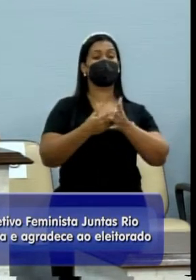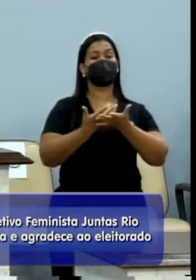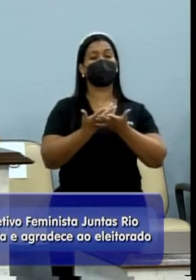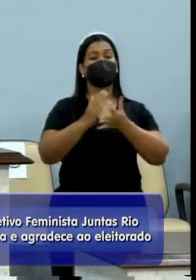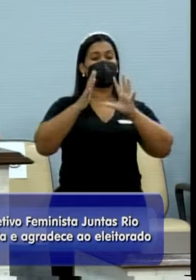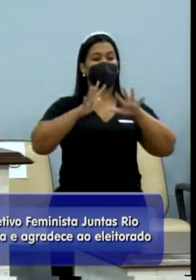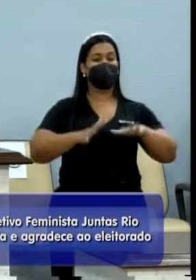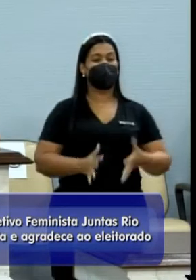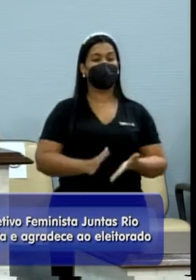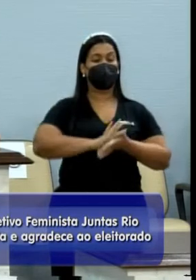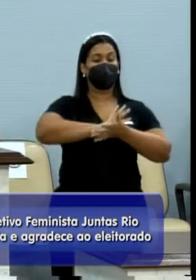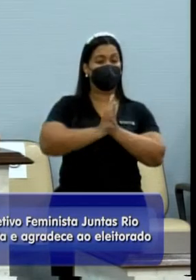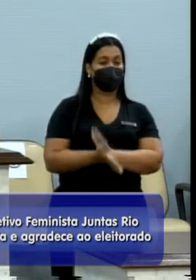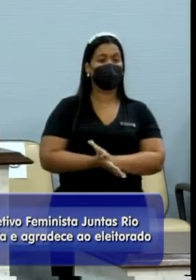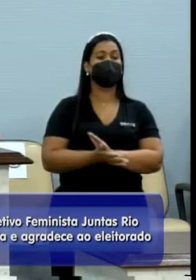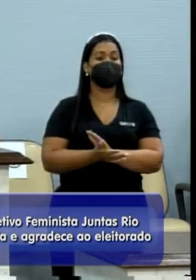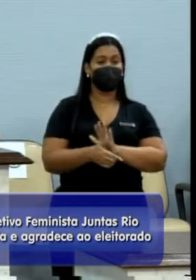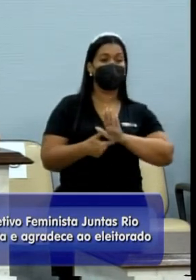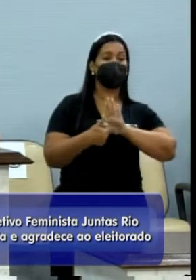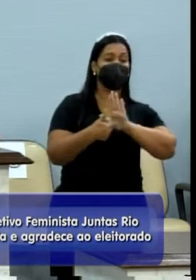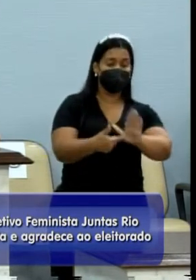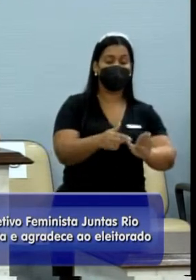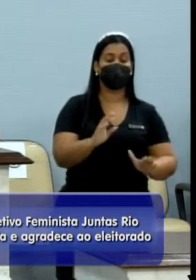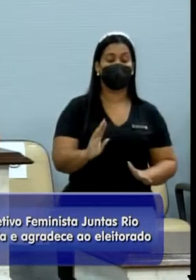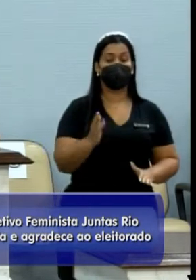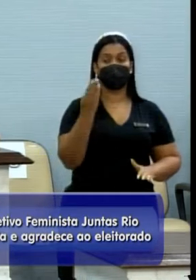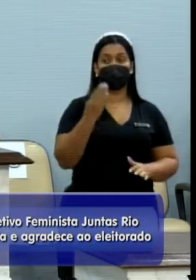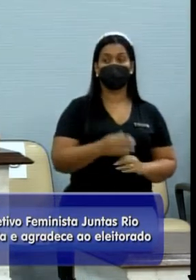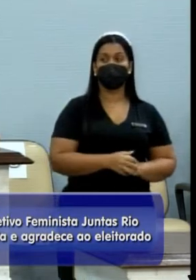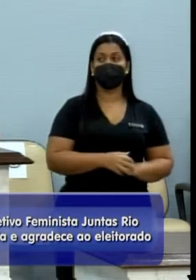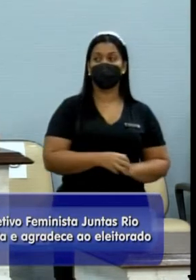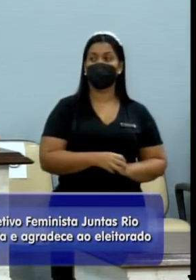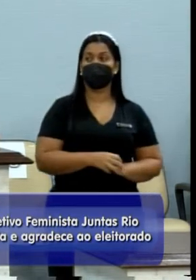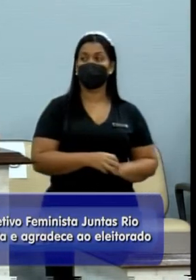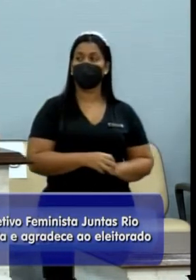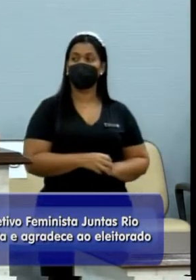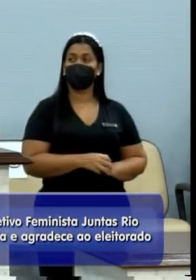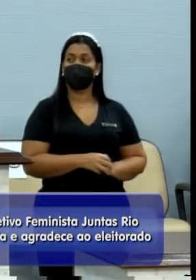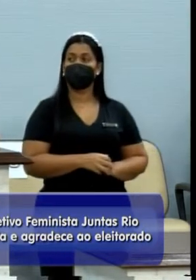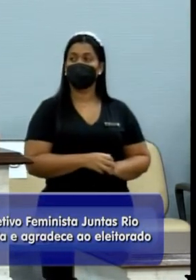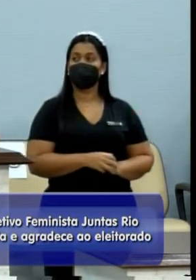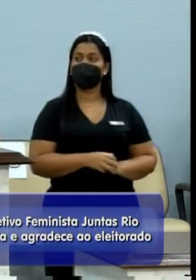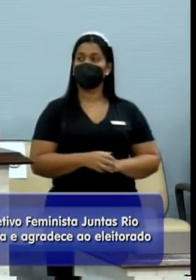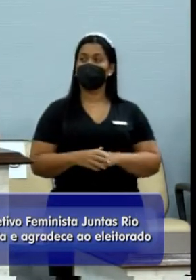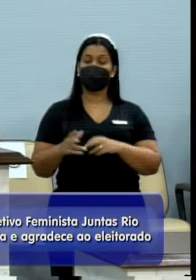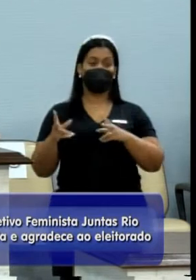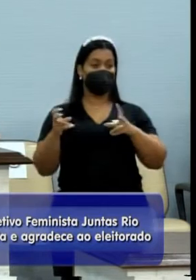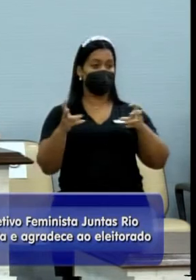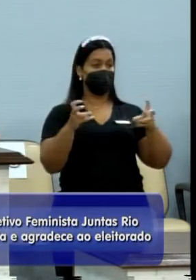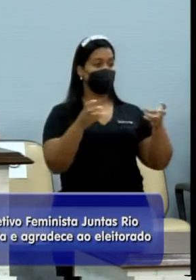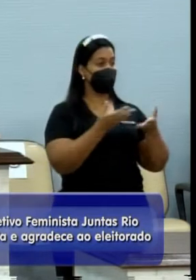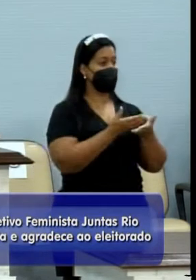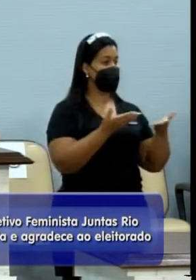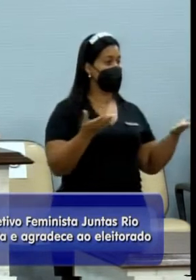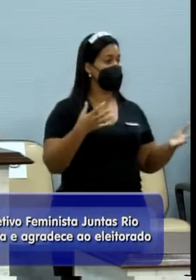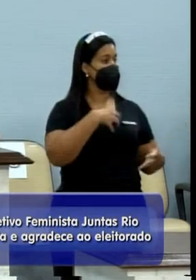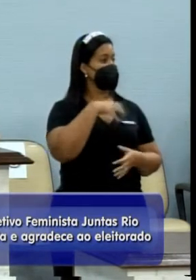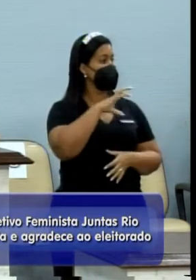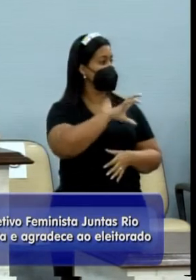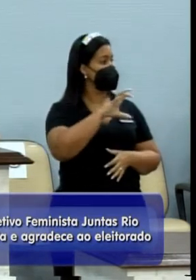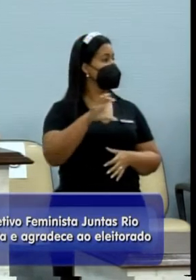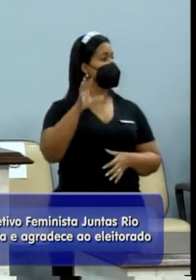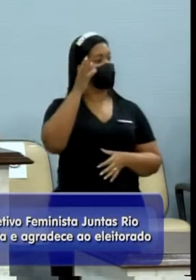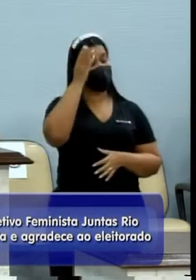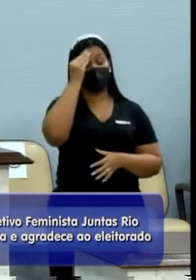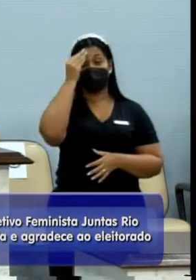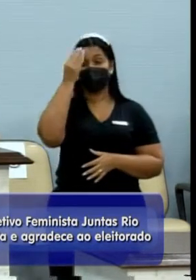e depois se repete como farsa. É vendo esse tipo de reação, esse tipo de